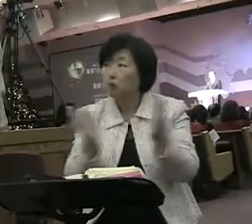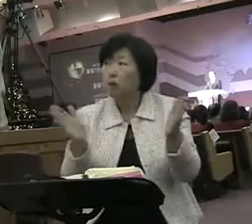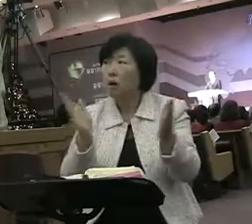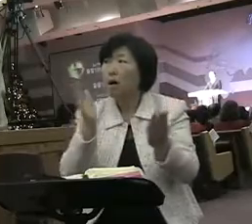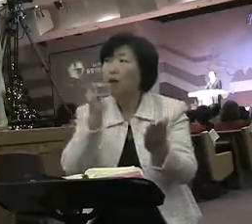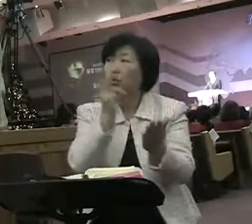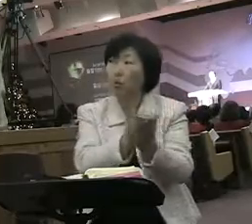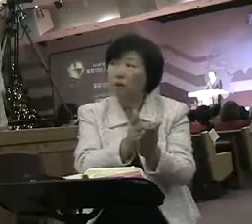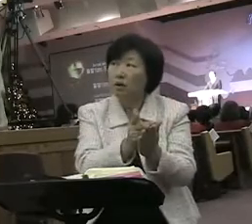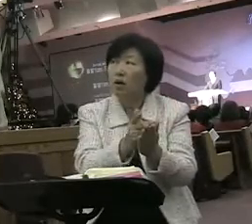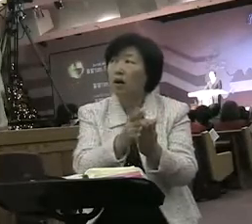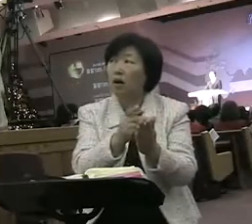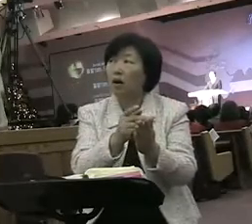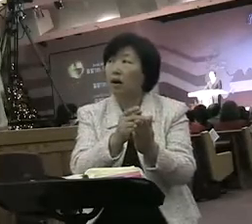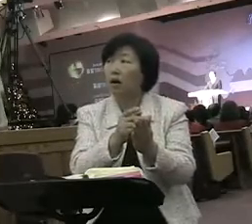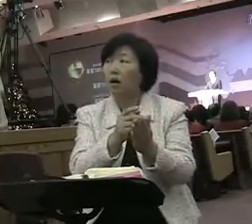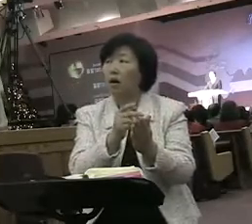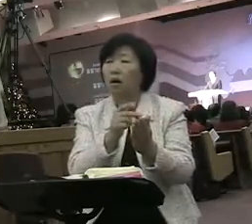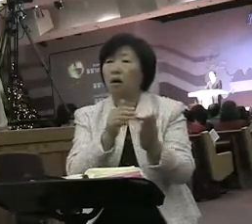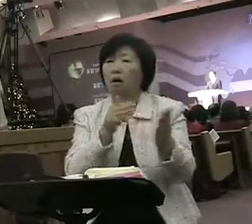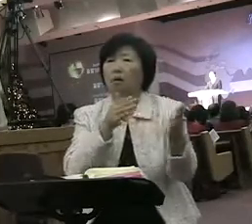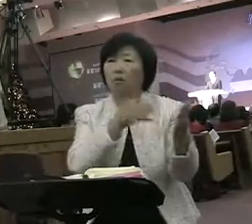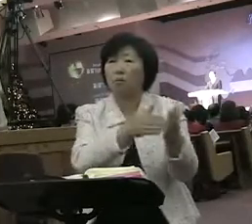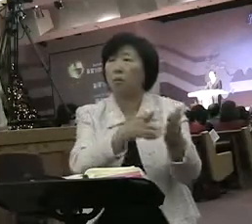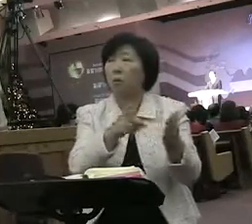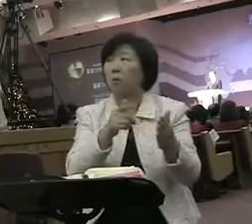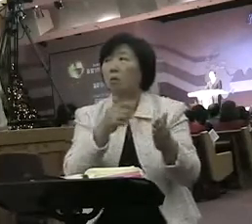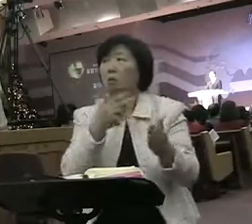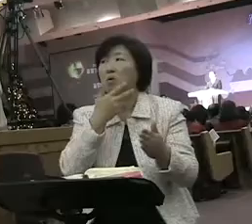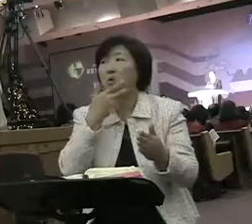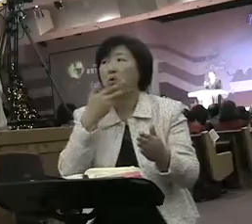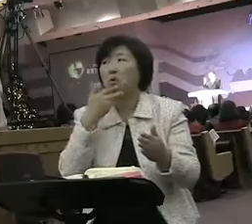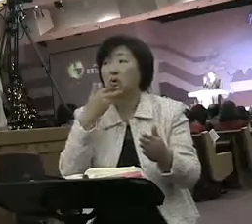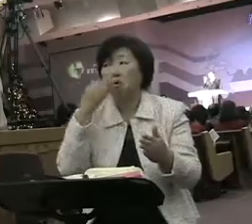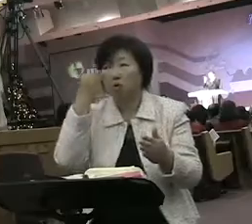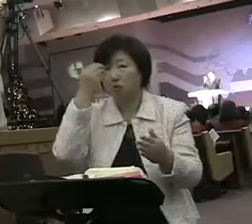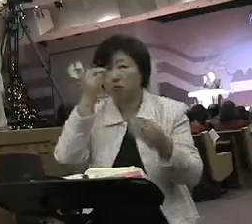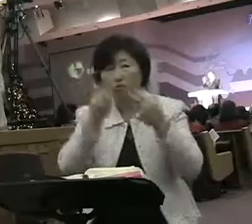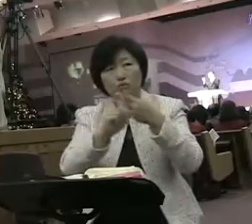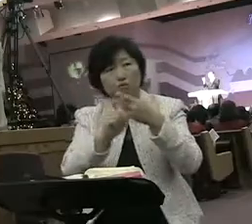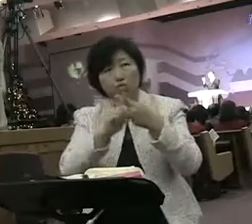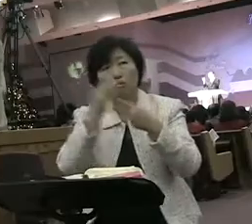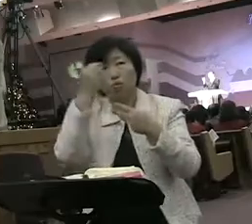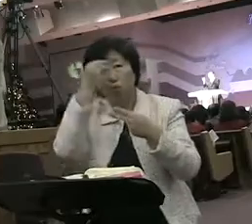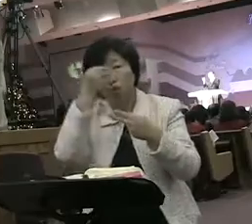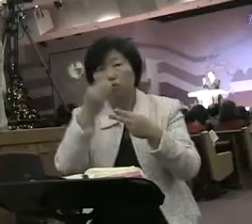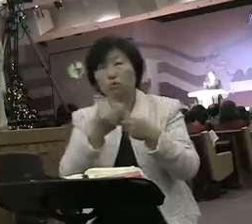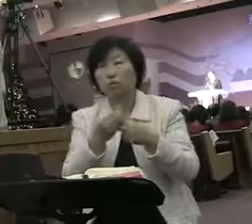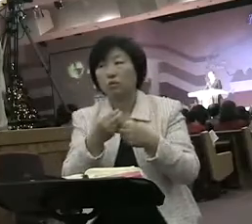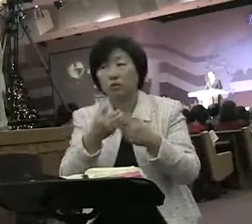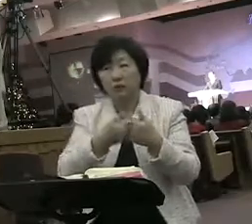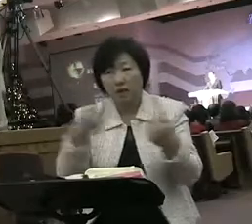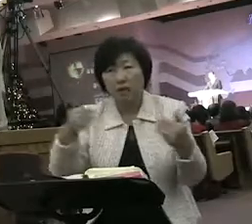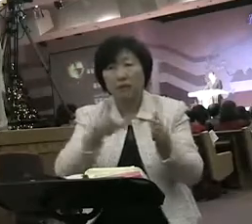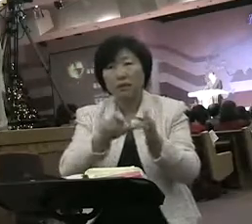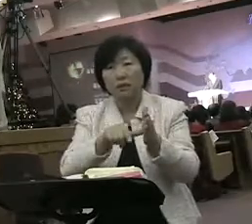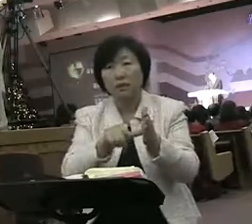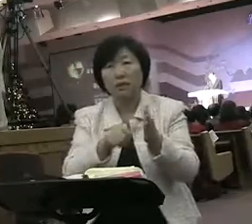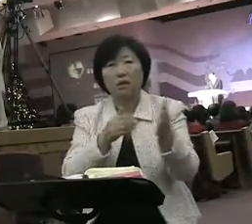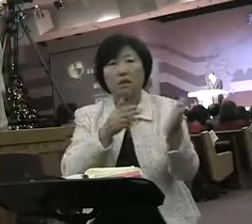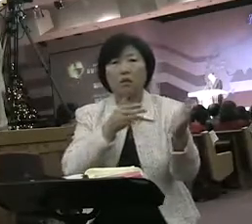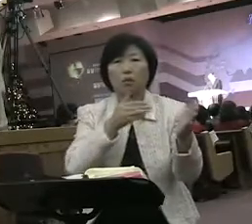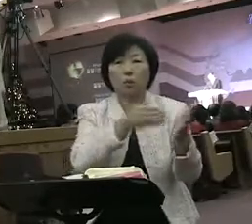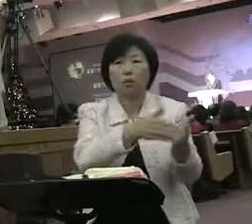부서에서 우리 그 한어, 중등부, 고등부, 영어, 중등부, 고등부 떠나는 시간과 도착 시간